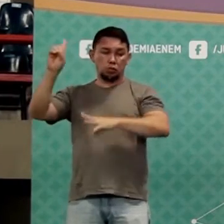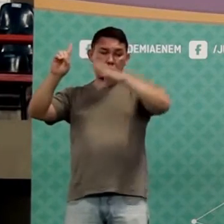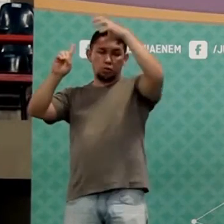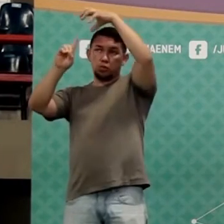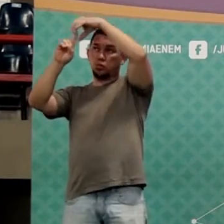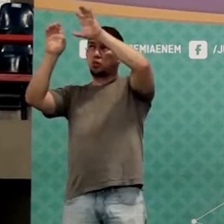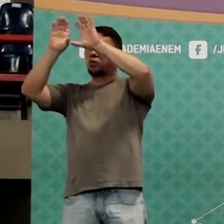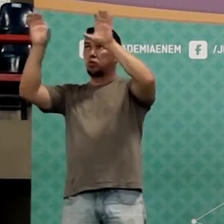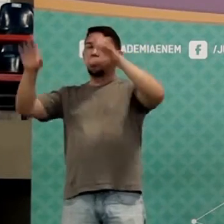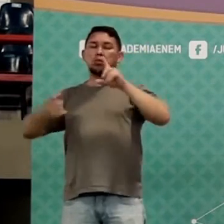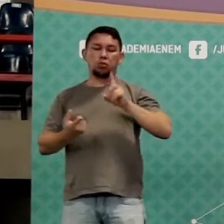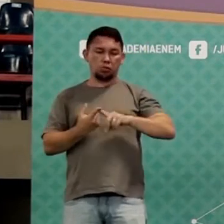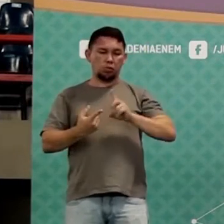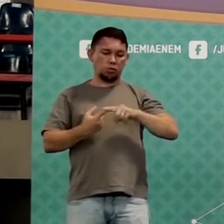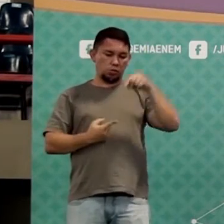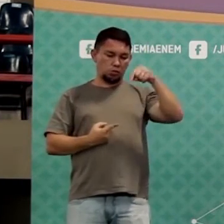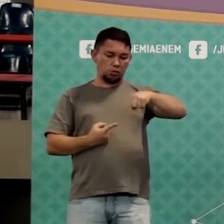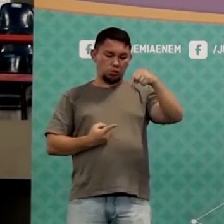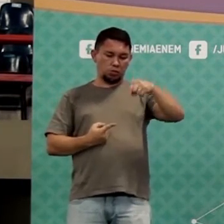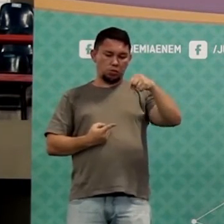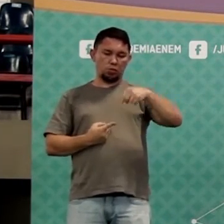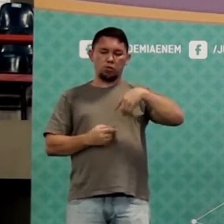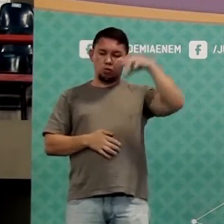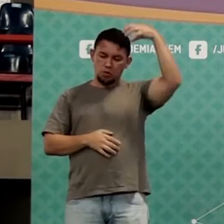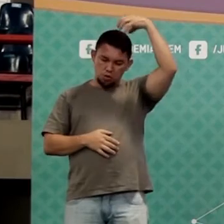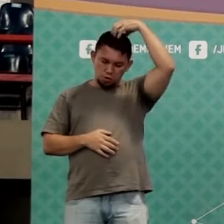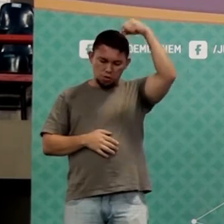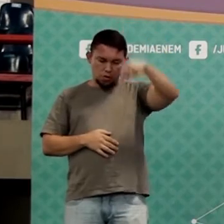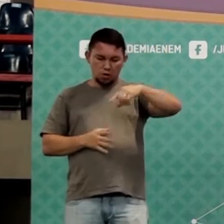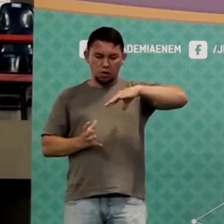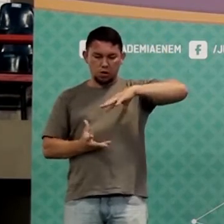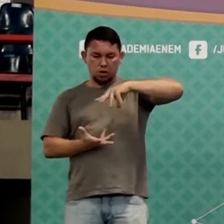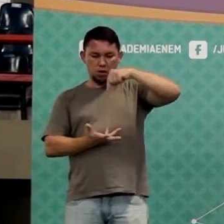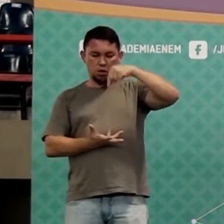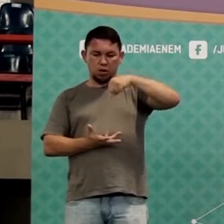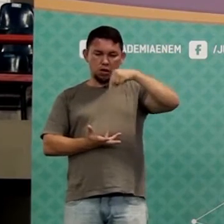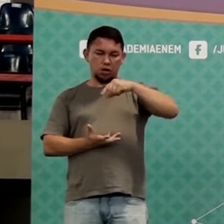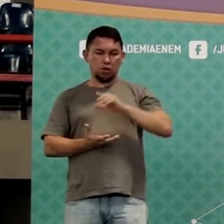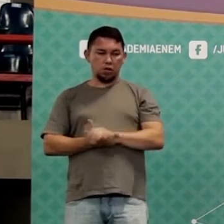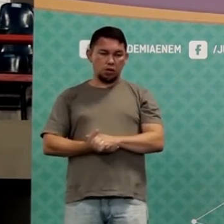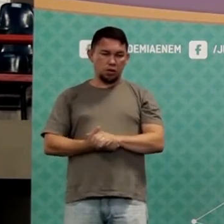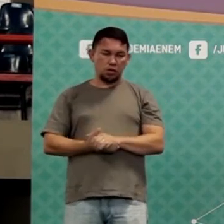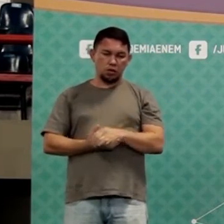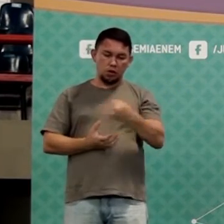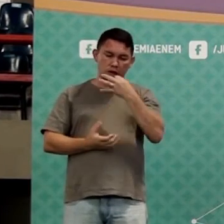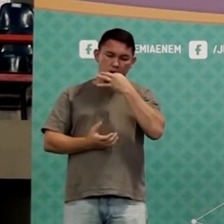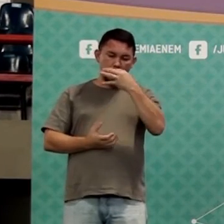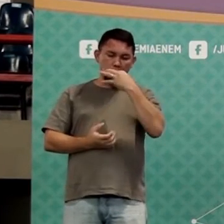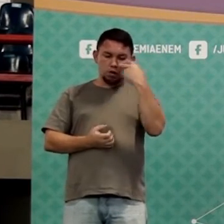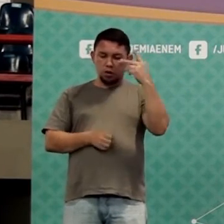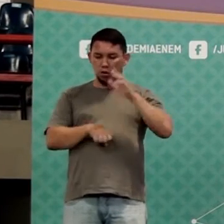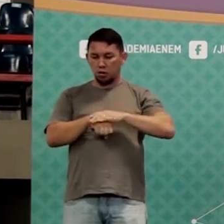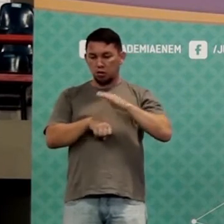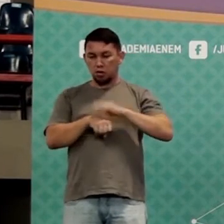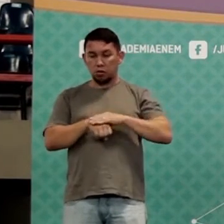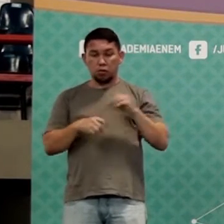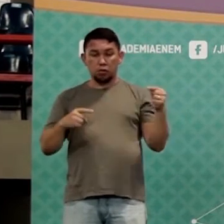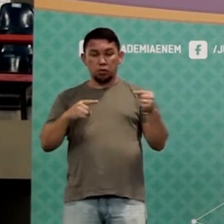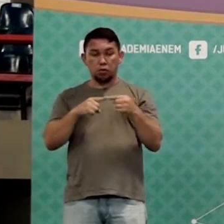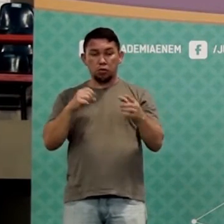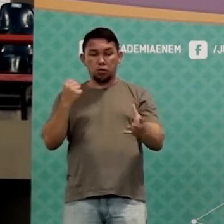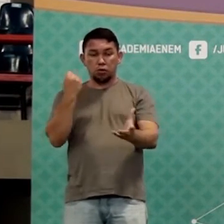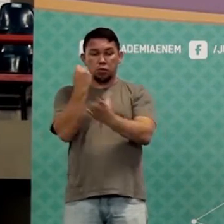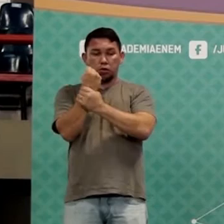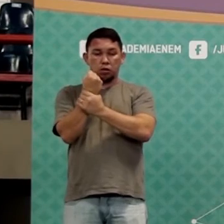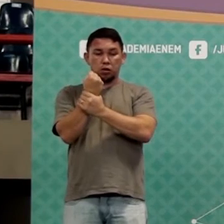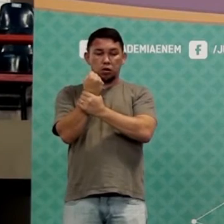reino no céu e um equivalente na terra. O argumento dele, jovem, só se sustenta